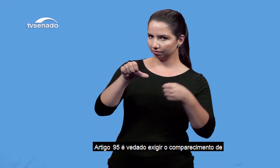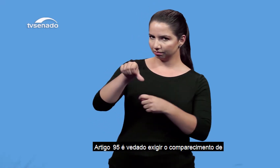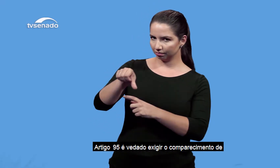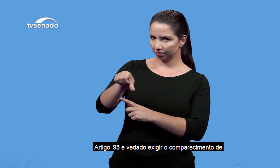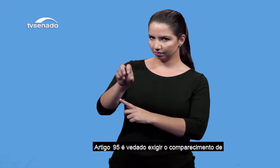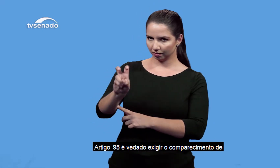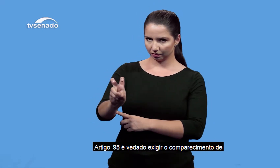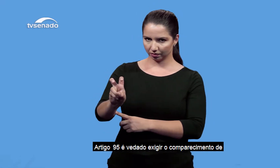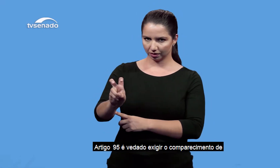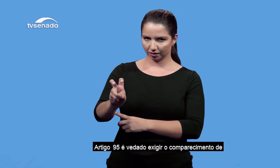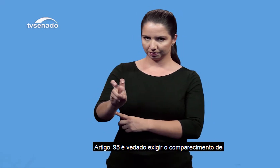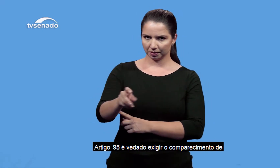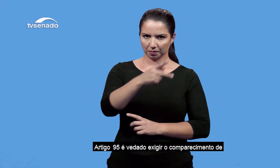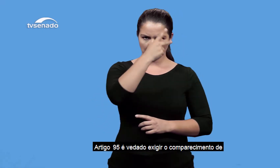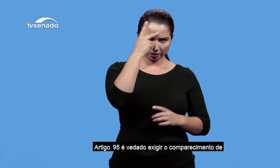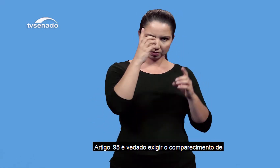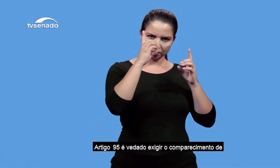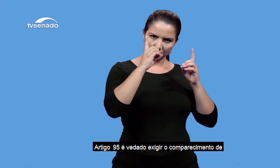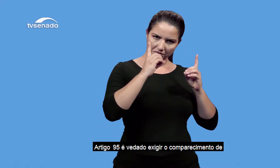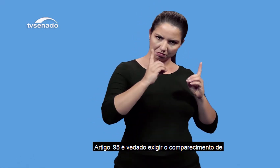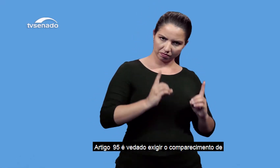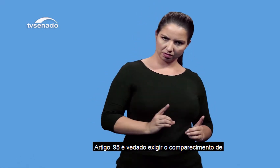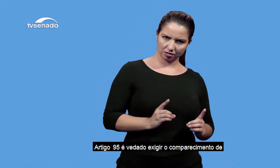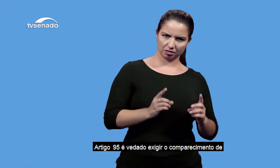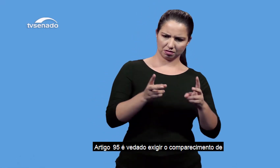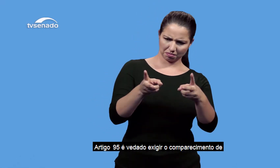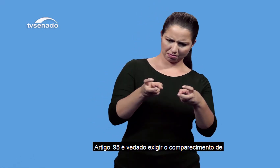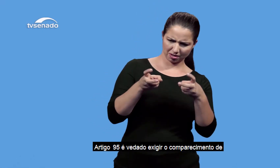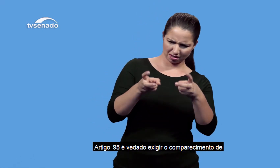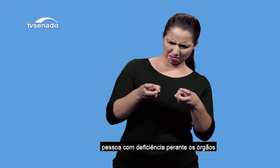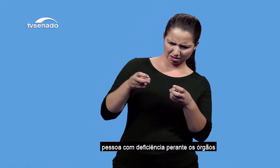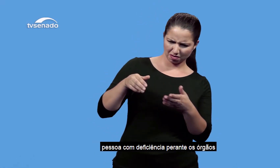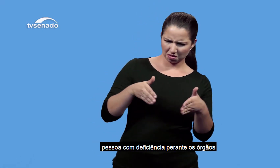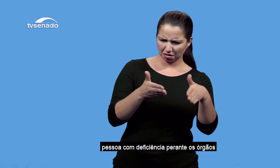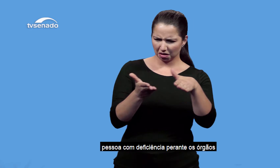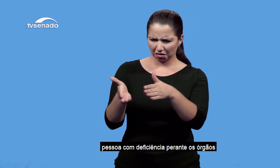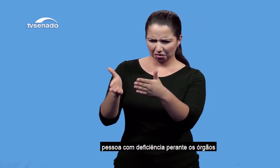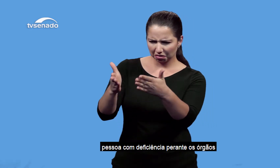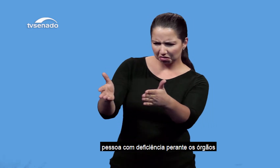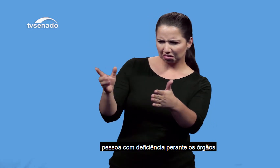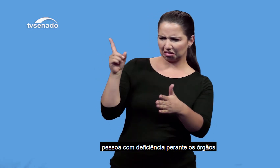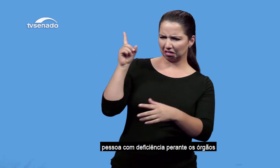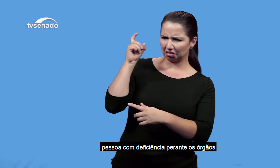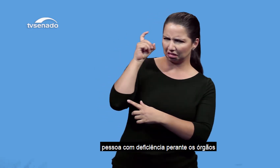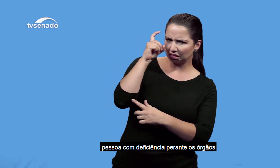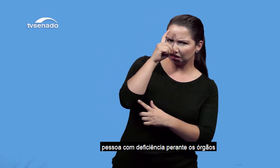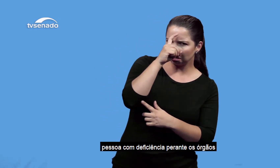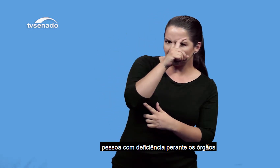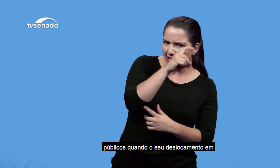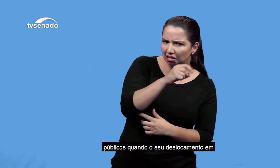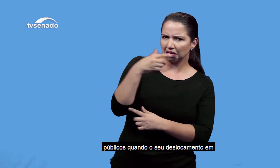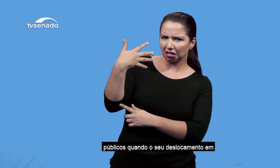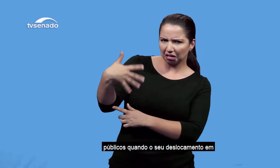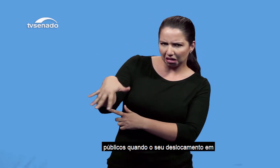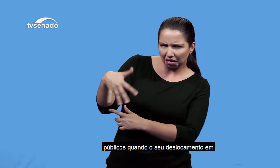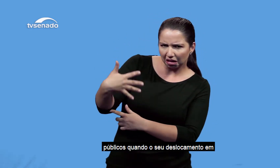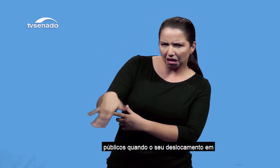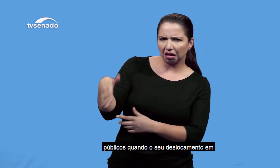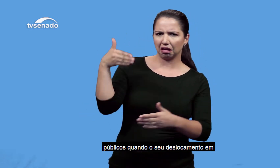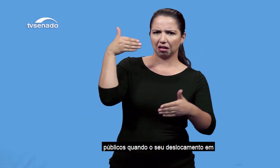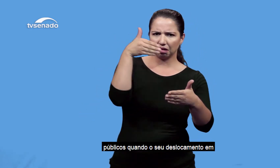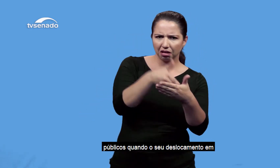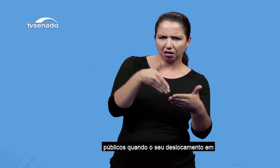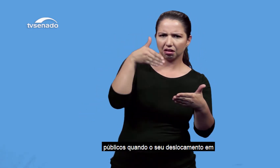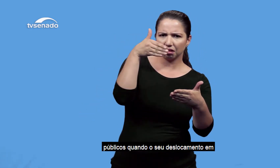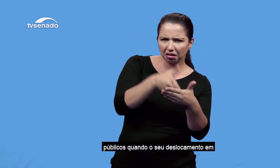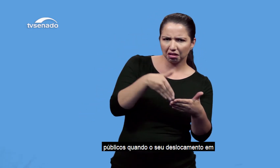95 é vedado exigir o comparecimento de pessoa com deficiência perante os órgãos públicos quando seu